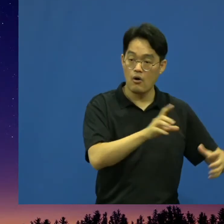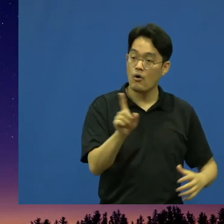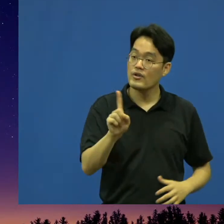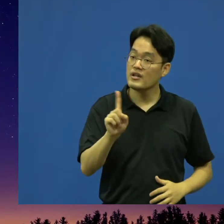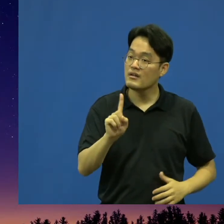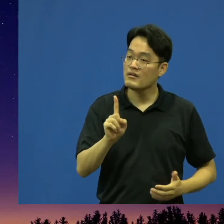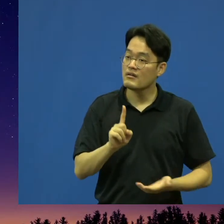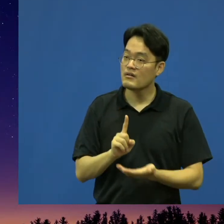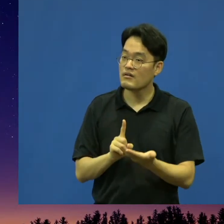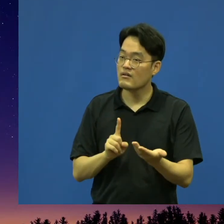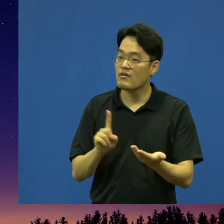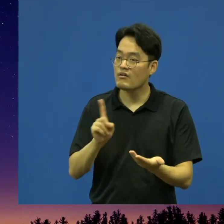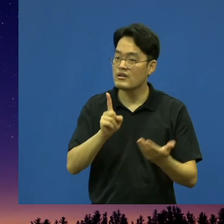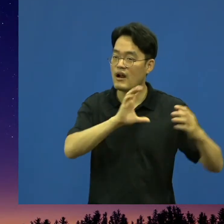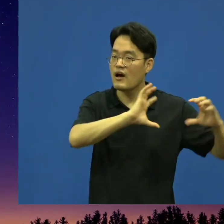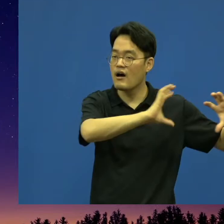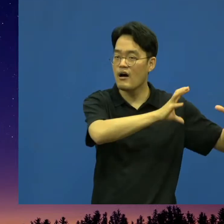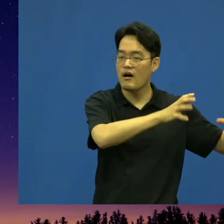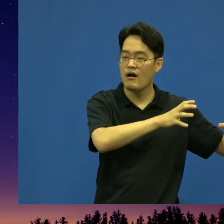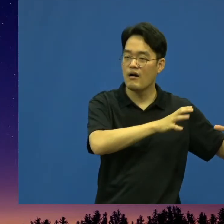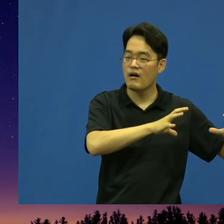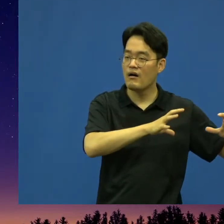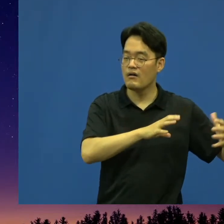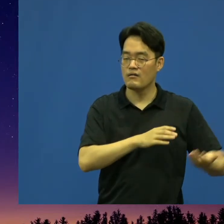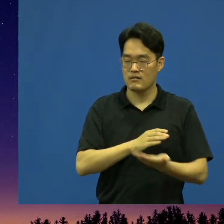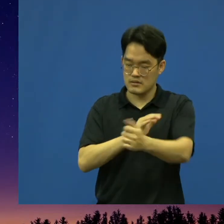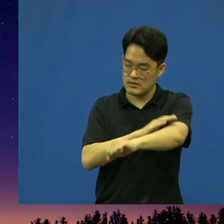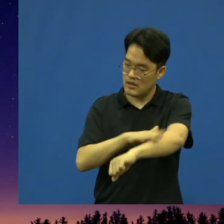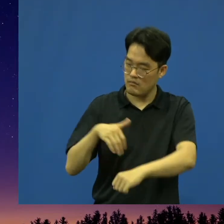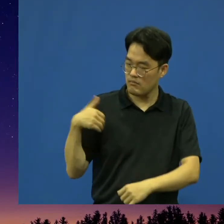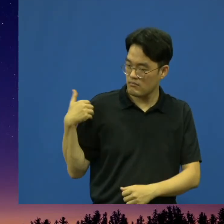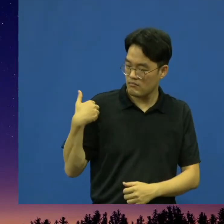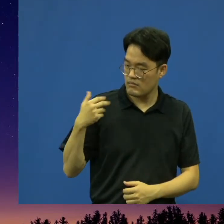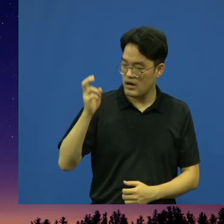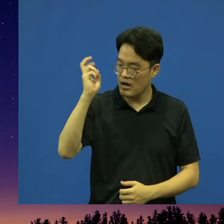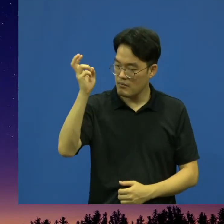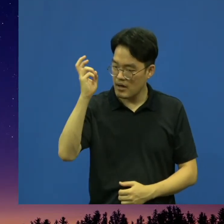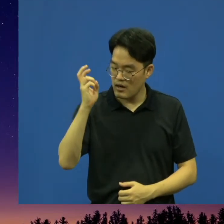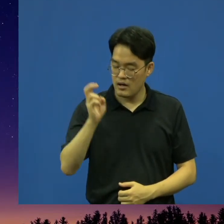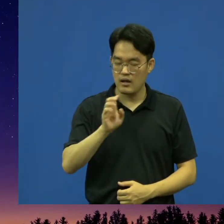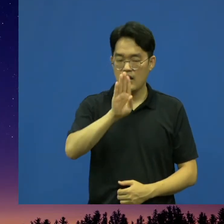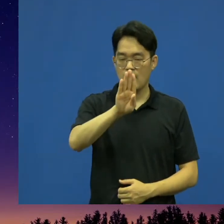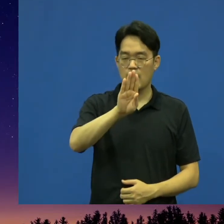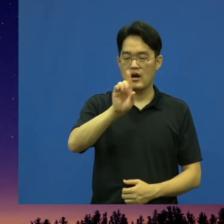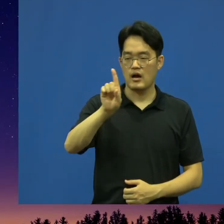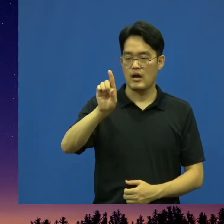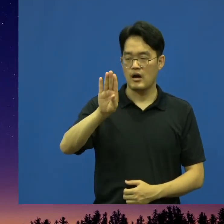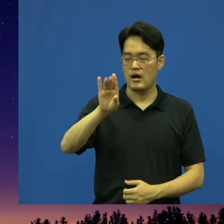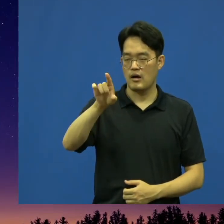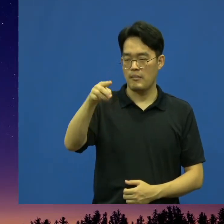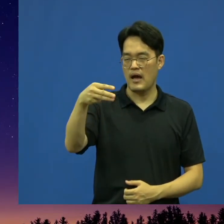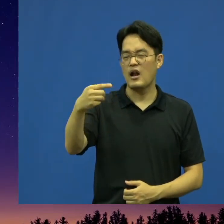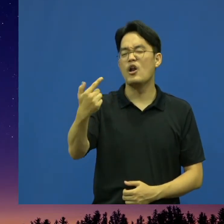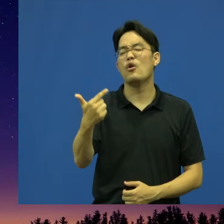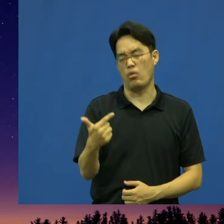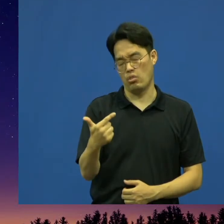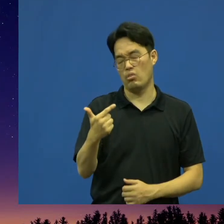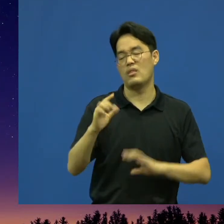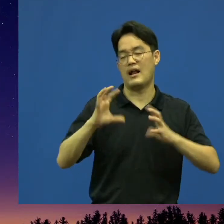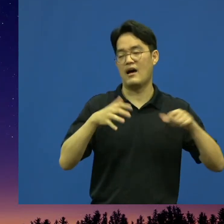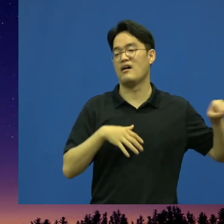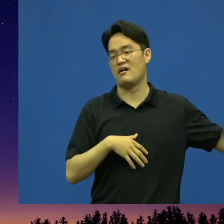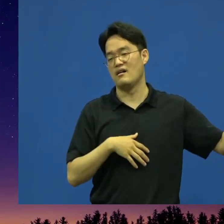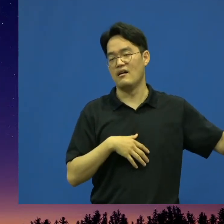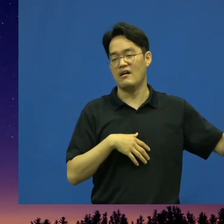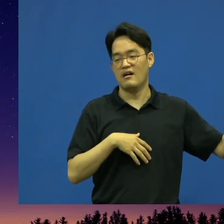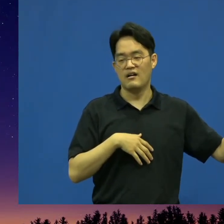같을까요? 여러분들이 잘 모를 수 있는데 바벨론 제국을 그렇게 말할 수 있어요.